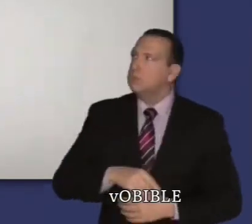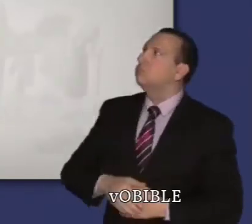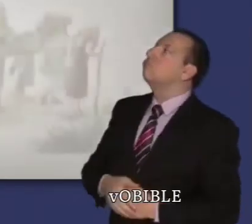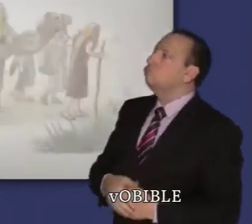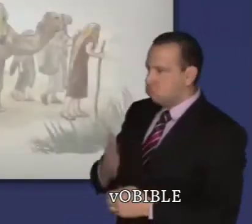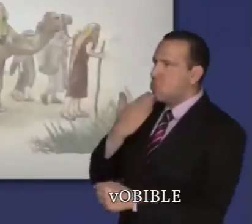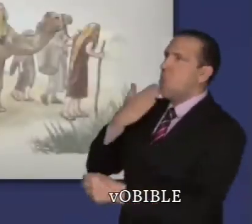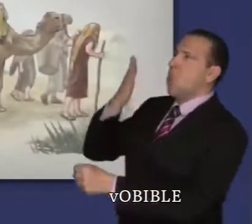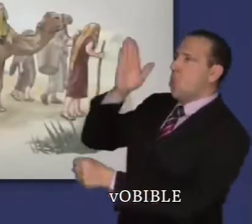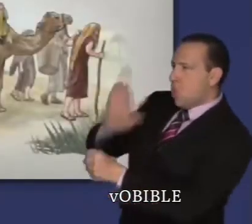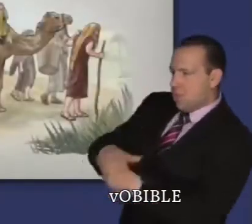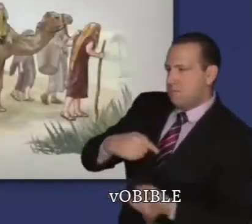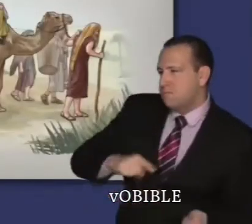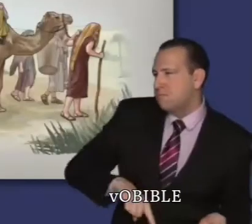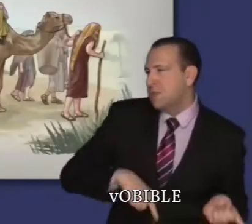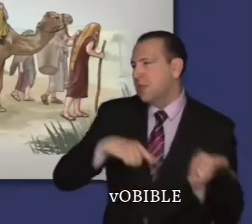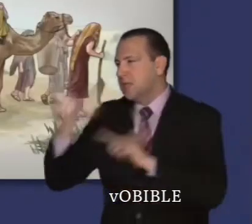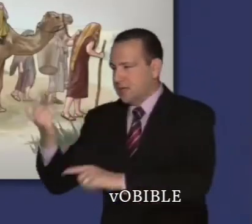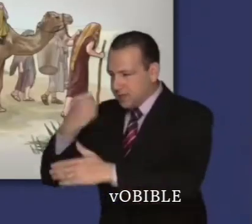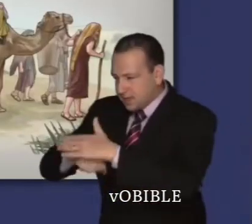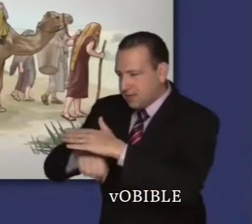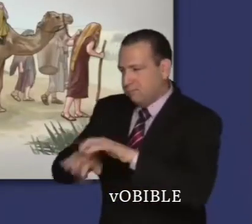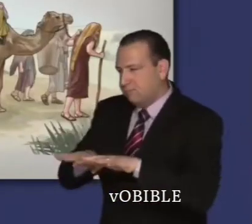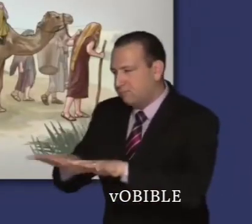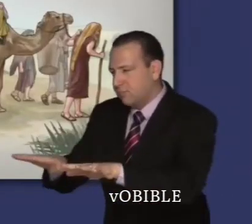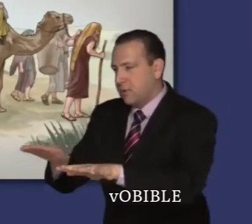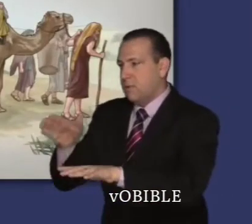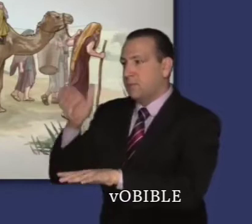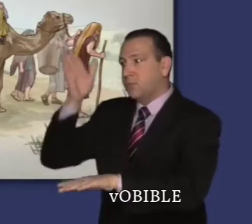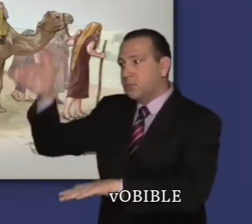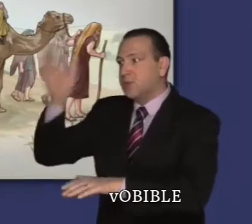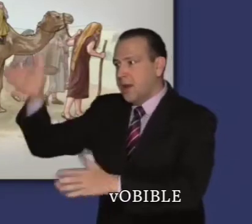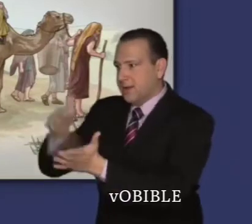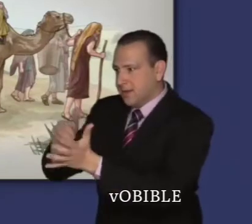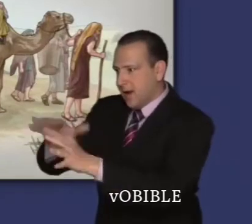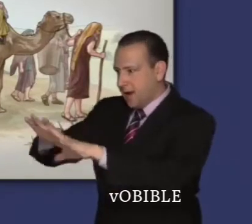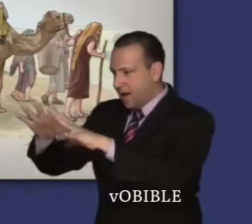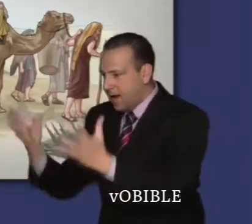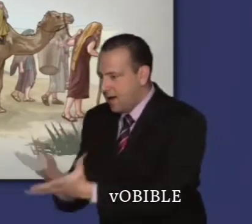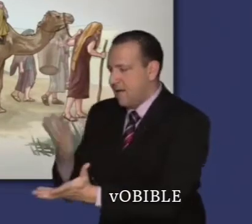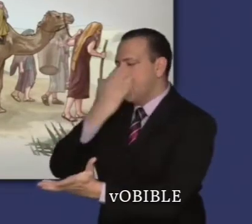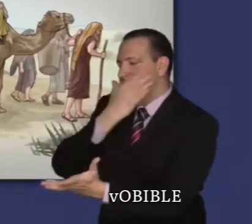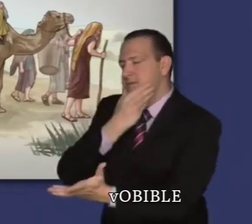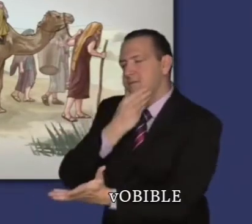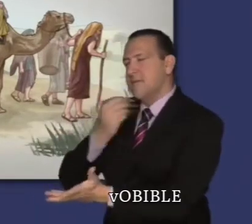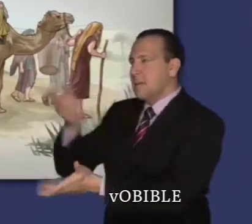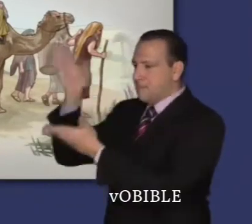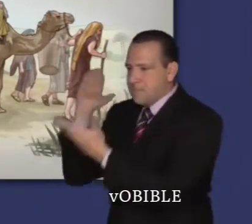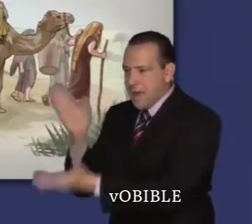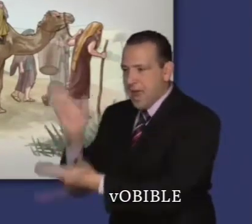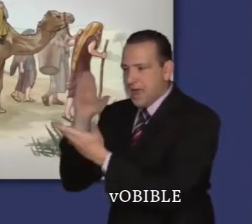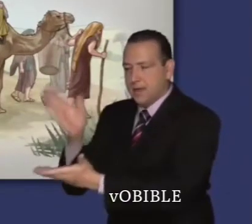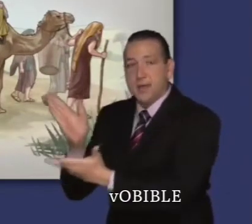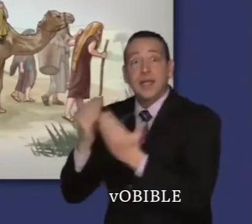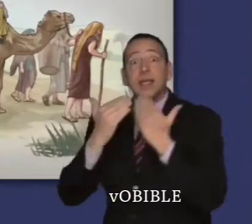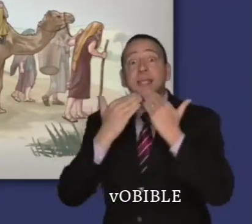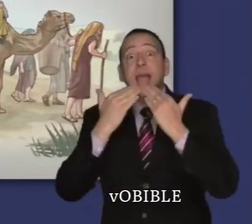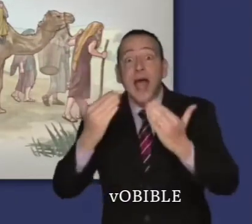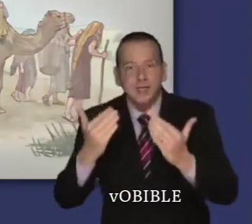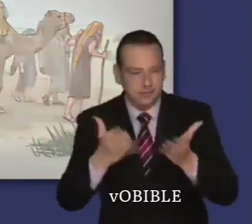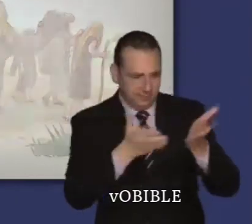dans le pays où ses descendants deviendront un jour une grande nation. Il lui dit aussi que par son moyen, toutes les familles du sol seront